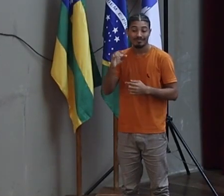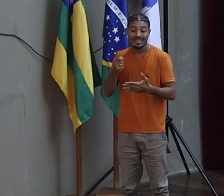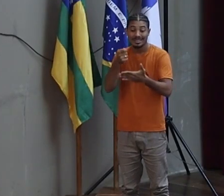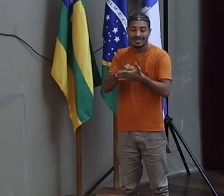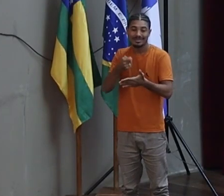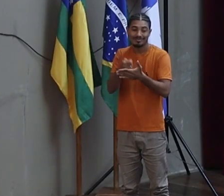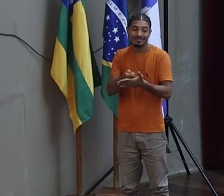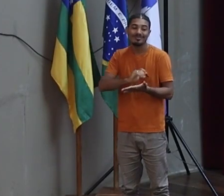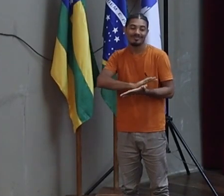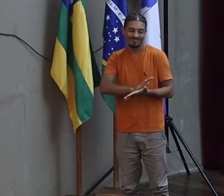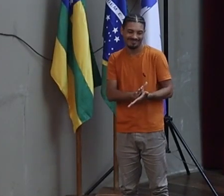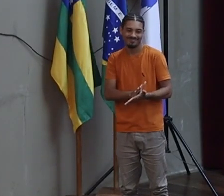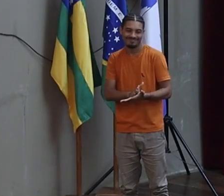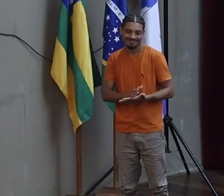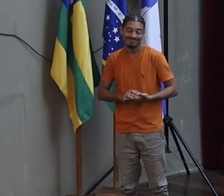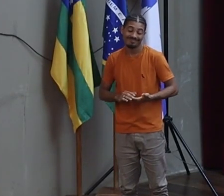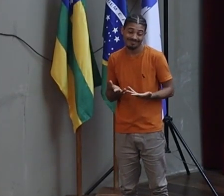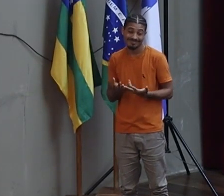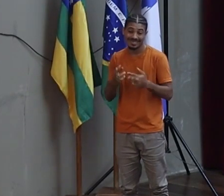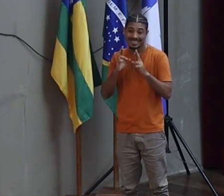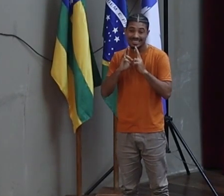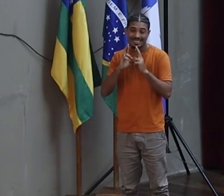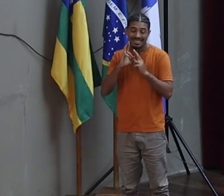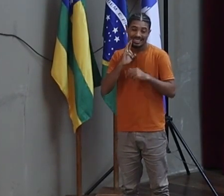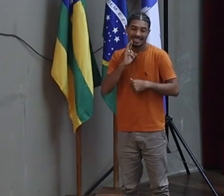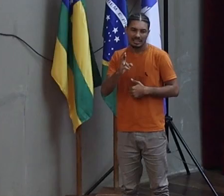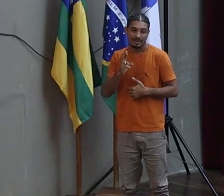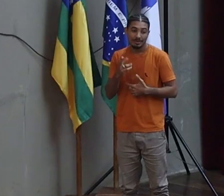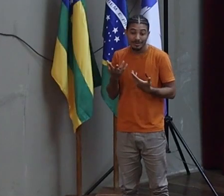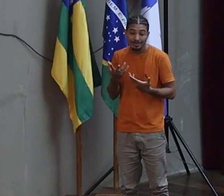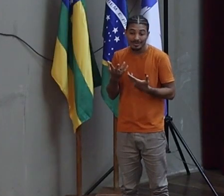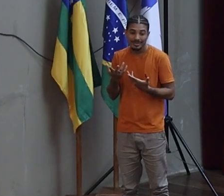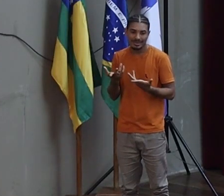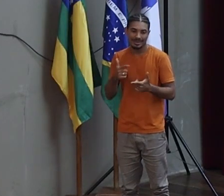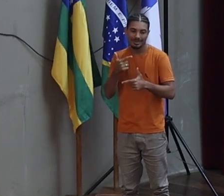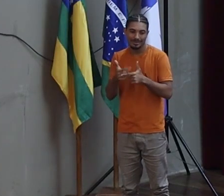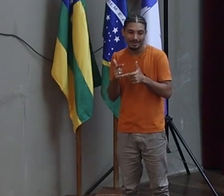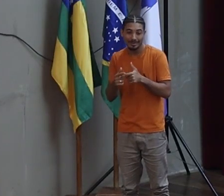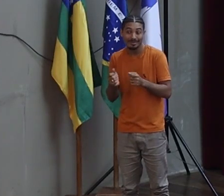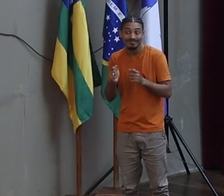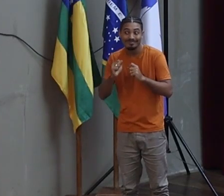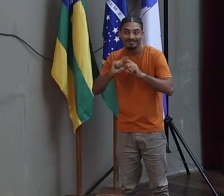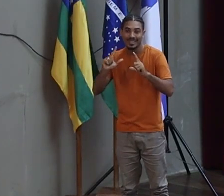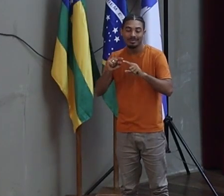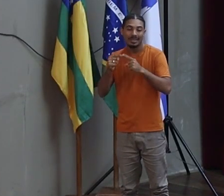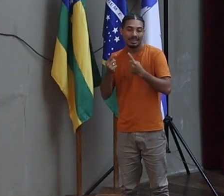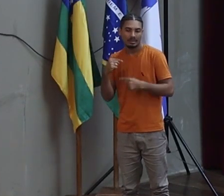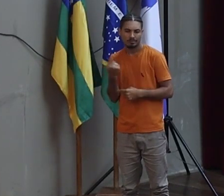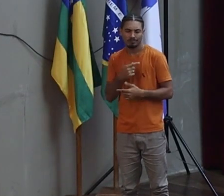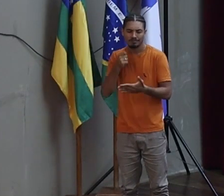Então, tivemos que responder a questões óbvias, mas nós estávamos lá fazendo essa marcha pela ciência,